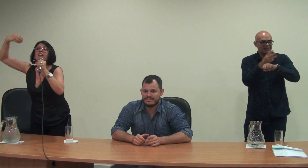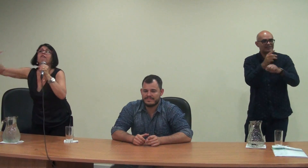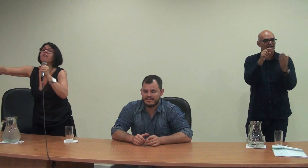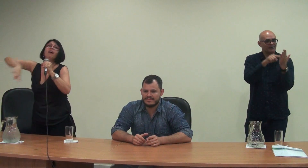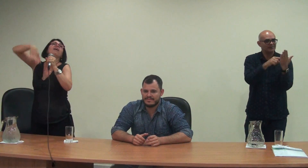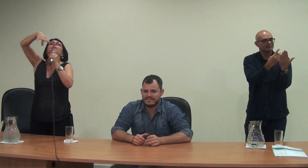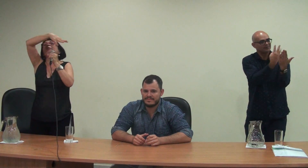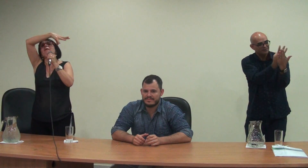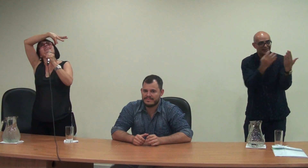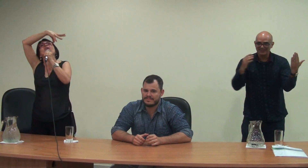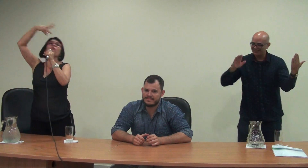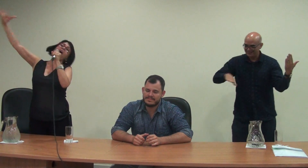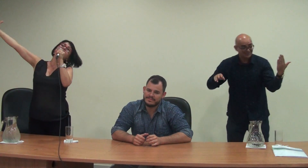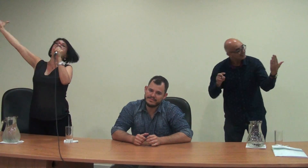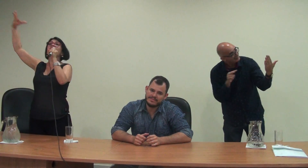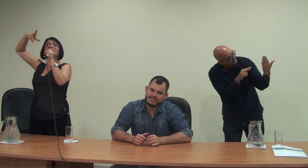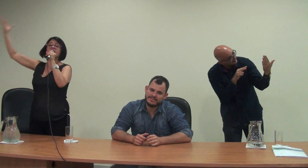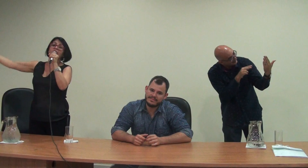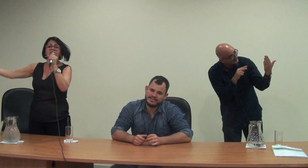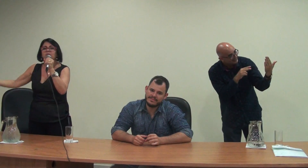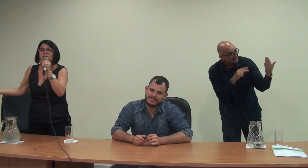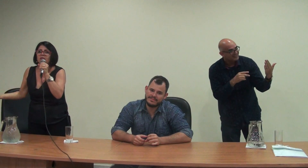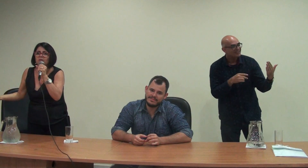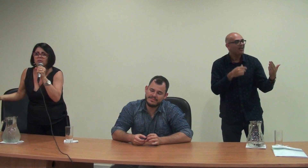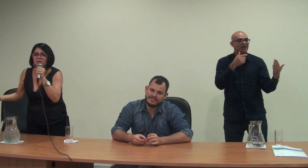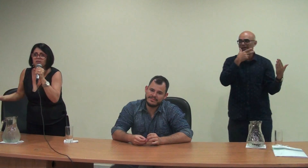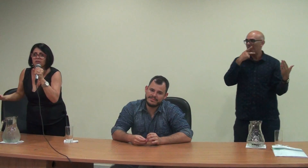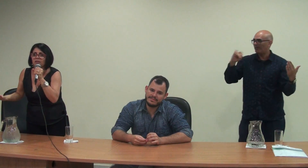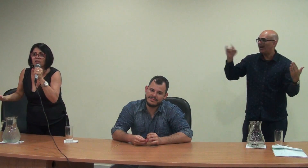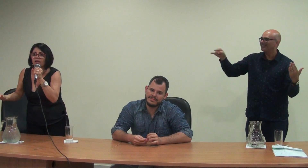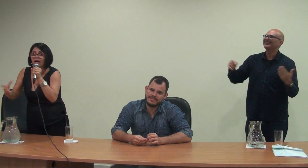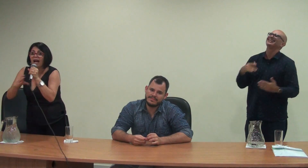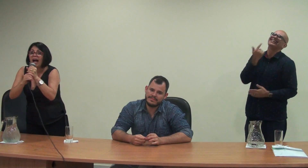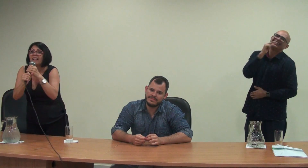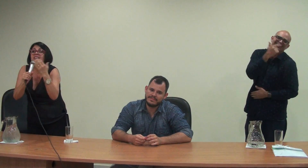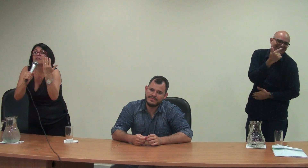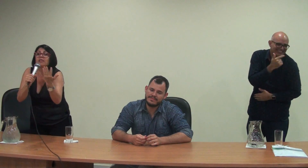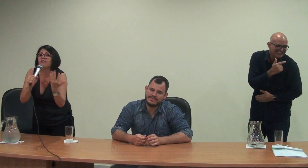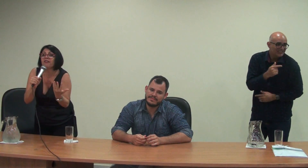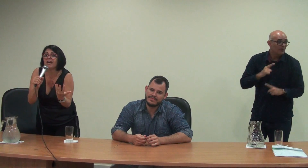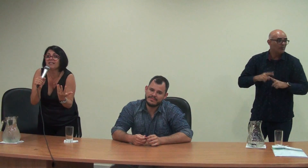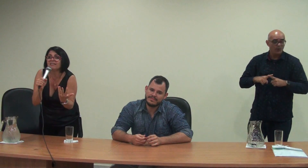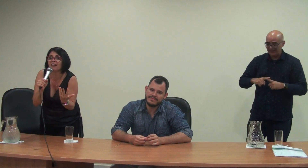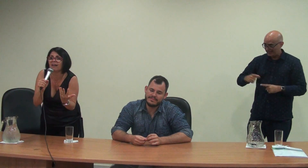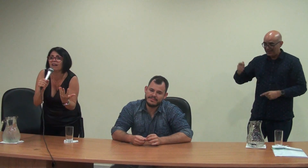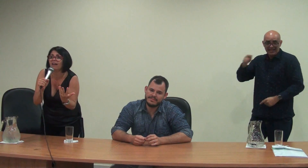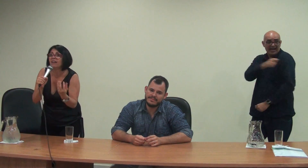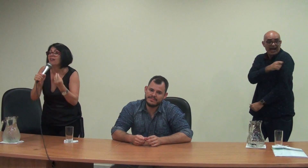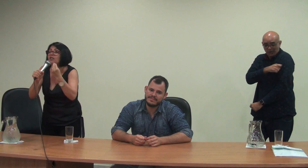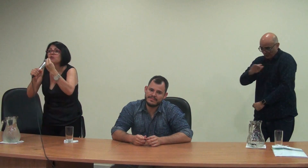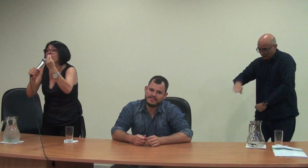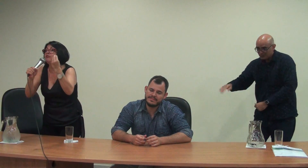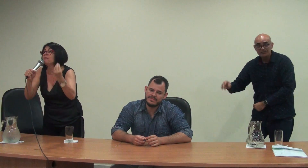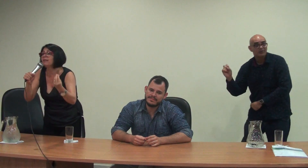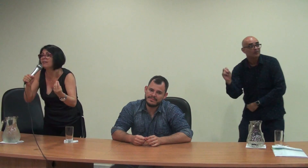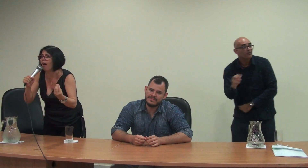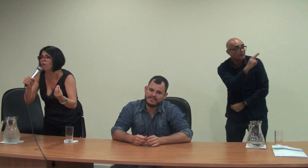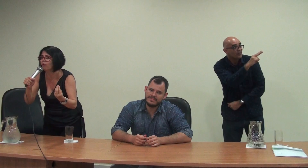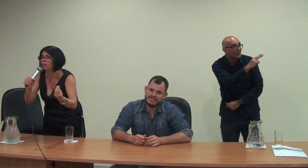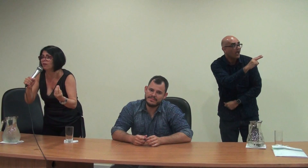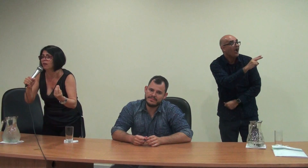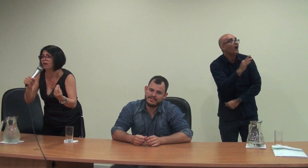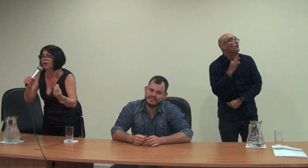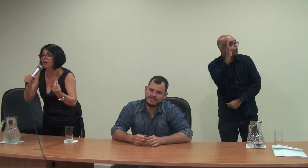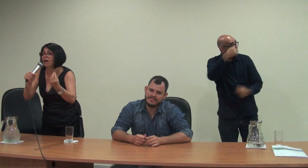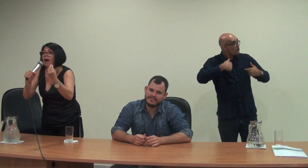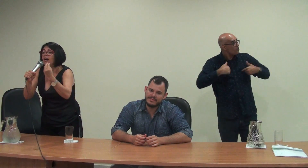fez, Papai deu altas aulas com meus alunos. A questão da referência, isso é